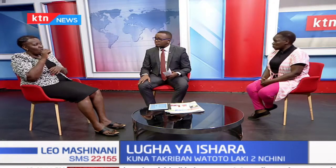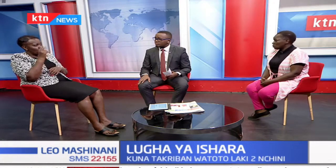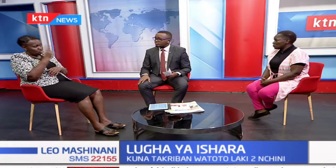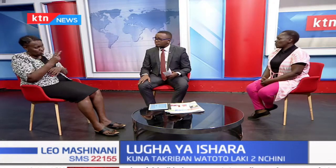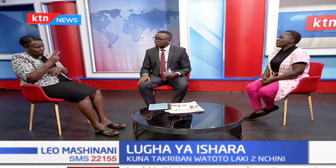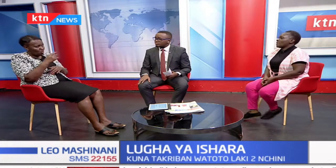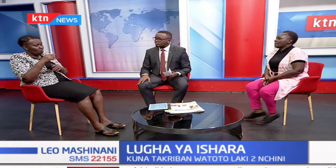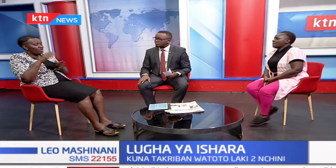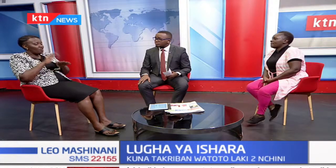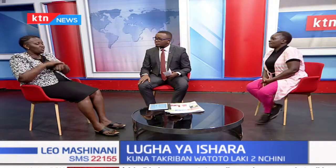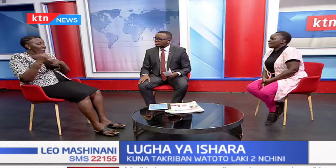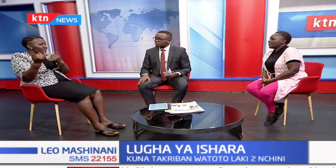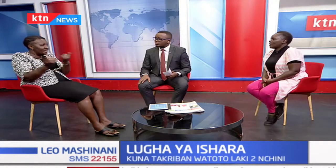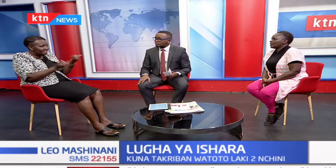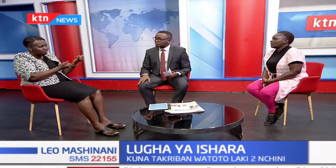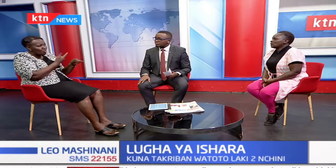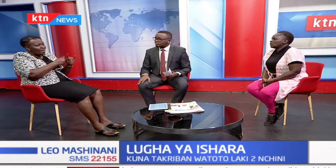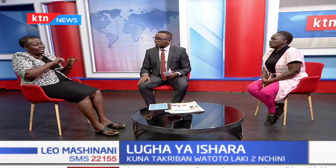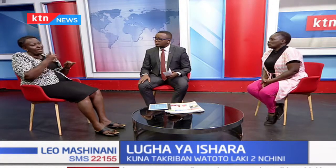202,